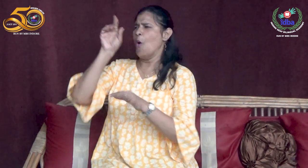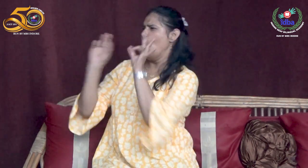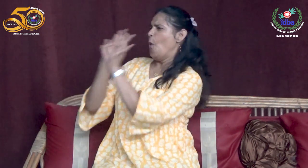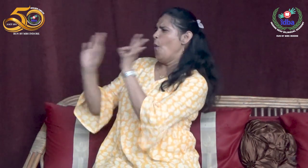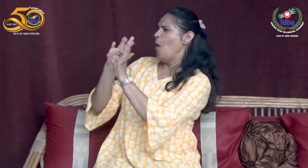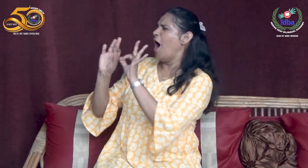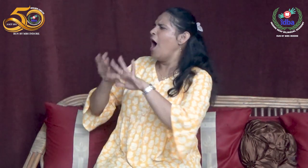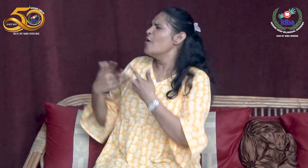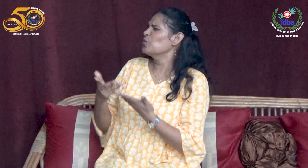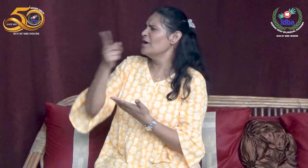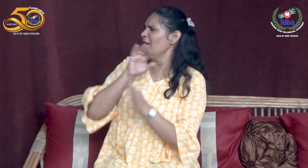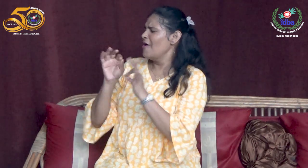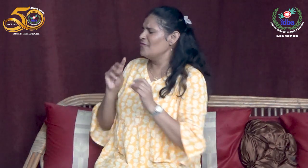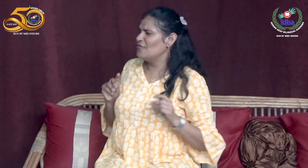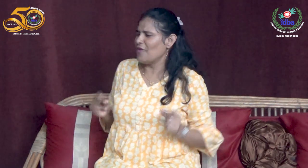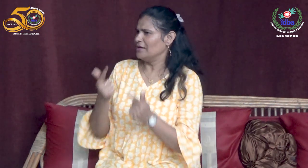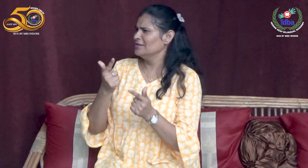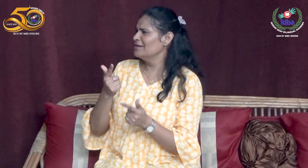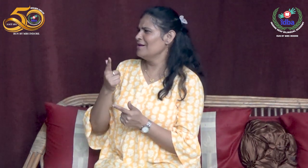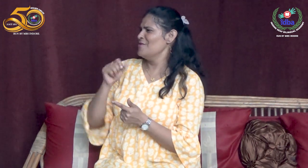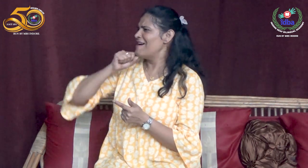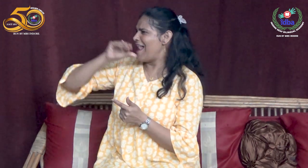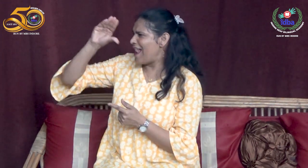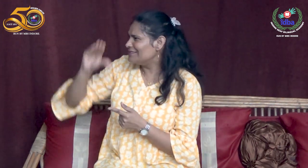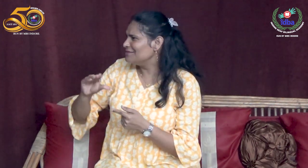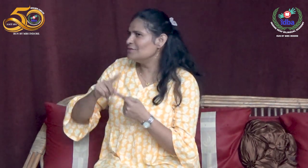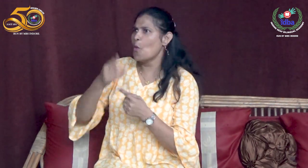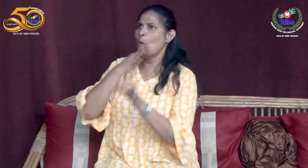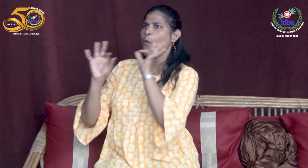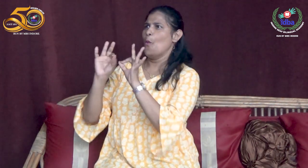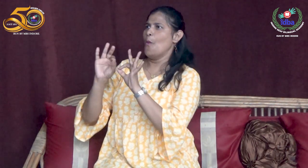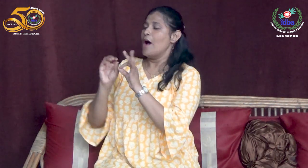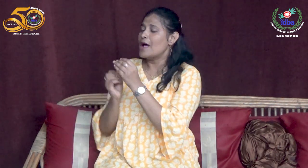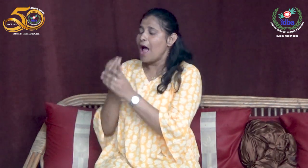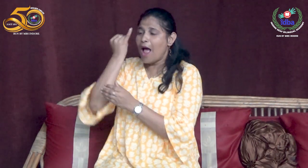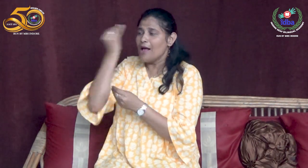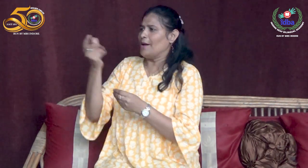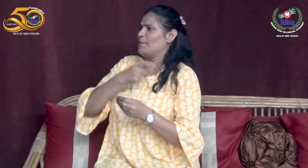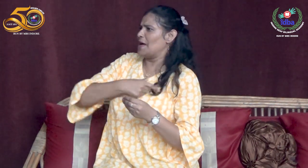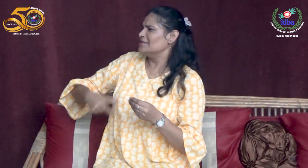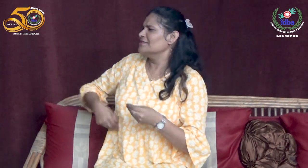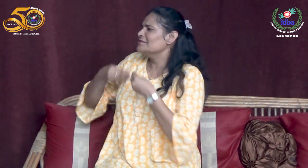तो लोगों ने आपसे जब बड़े बड़े सवाल किए होंगे अलग अलग, और आप बहुत सुंदर हैं, तो आपको ये